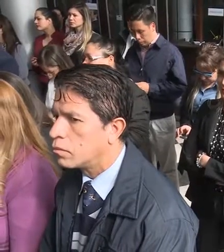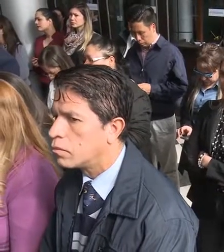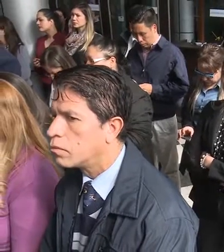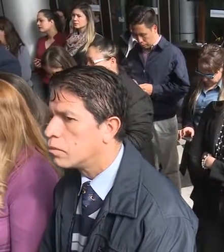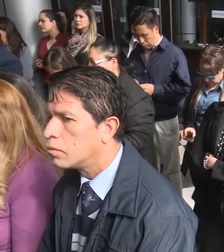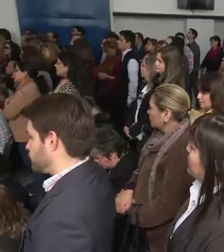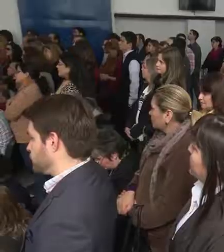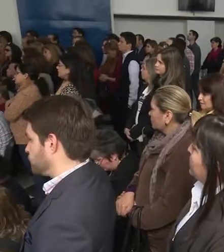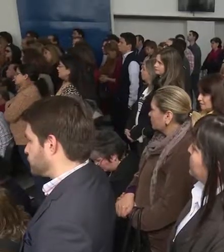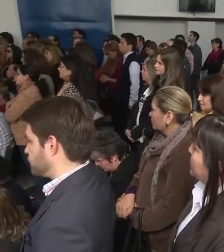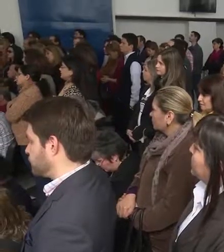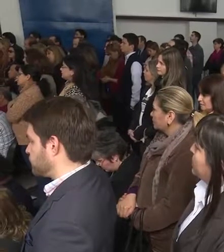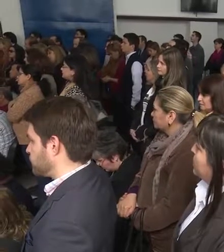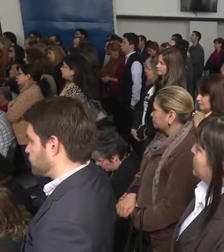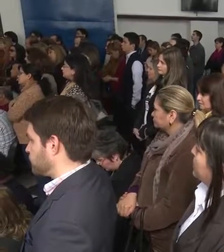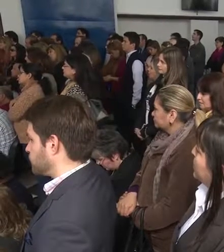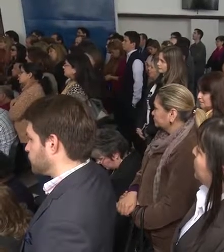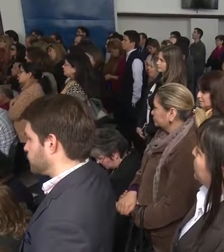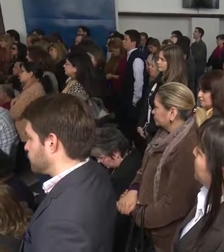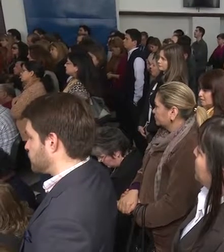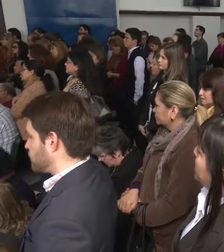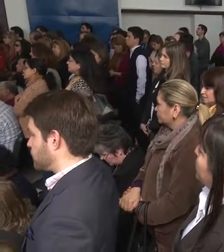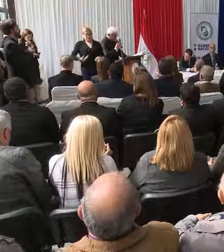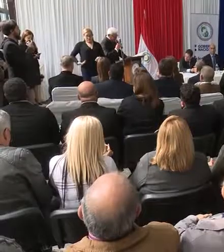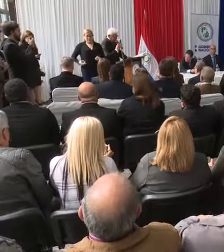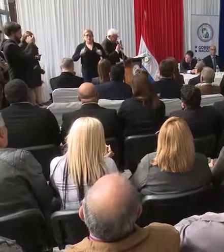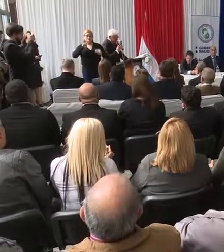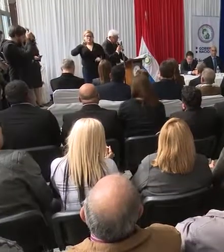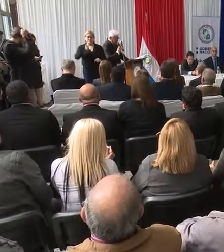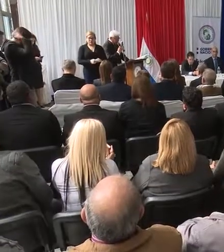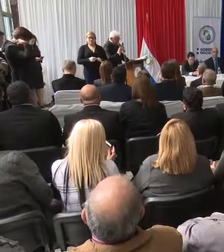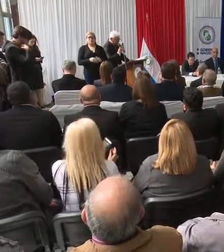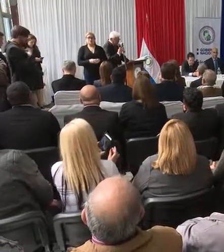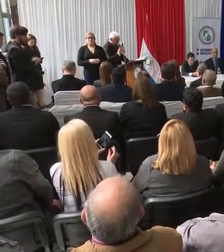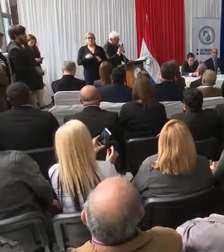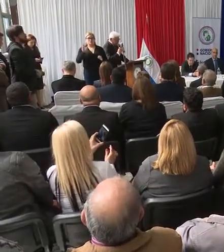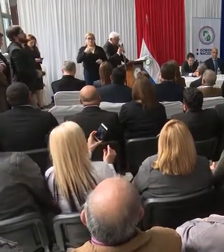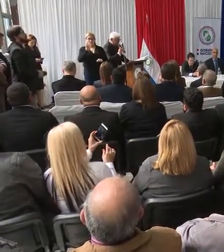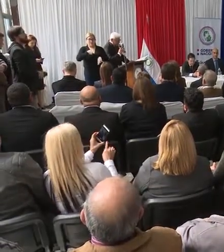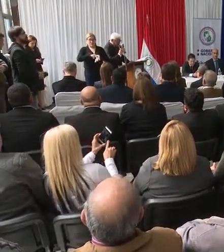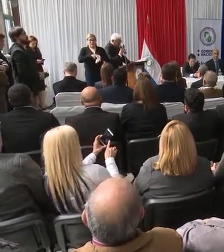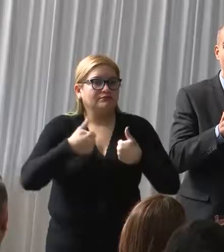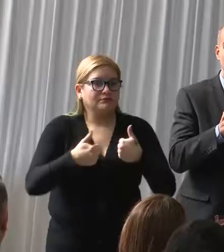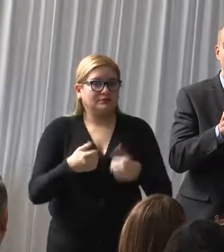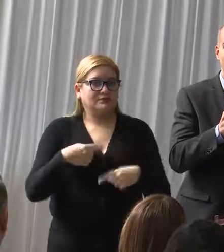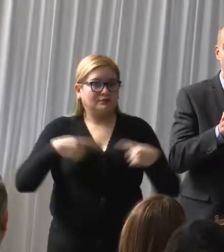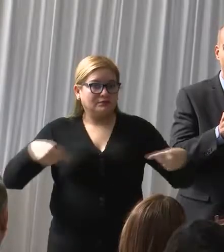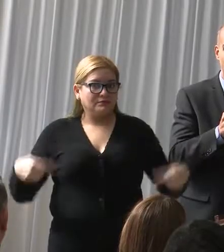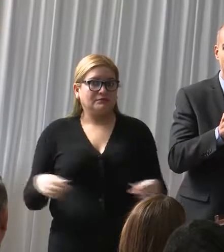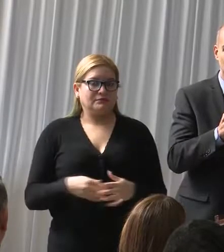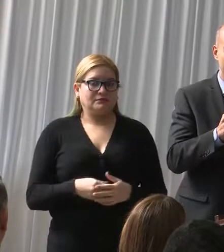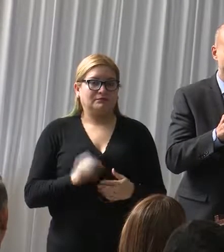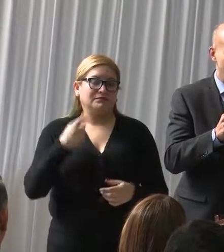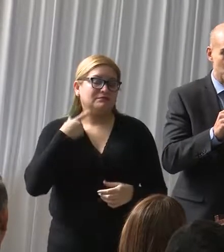que desearles a él y a todos ustedes éxito en esta nueva función y avancemos hacia cosas todavía